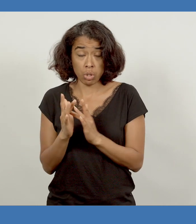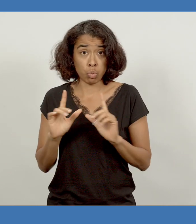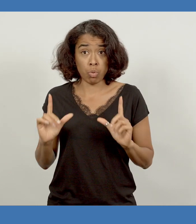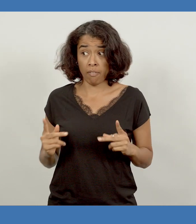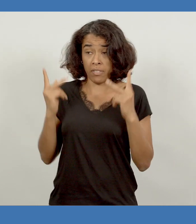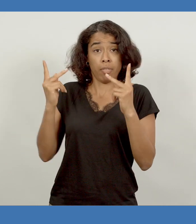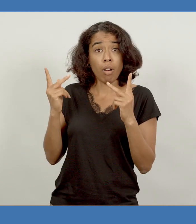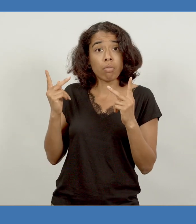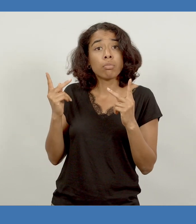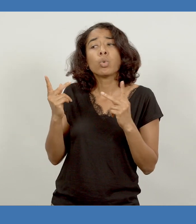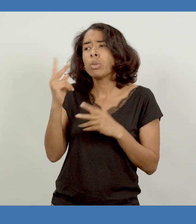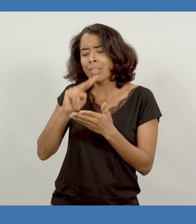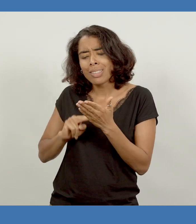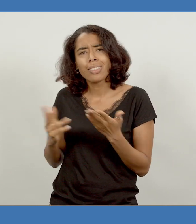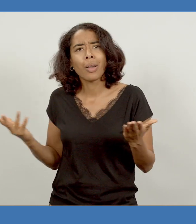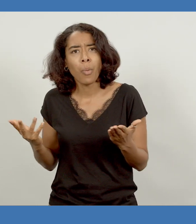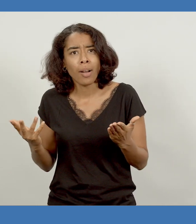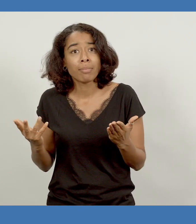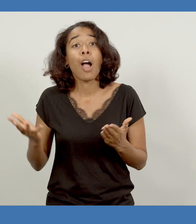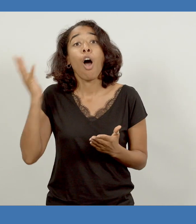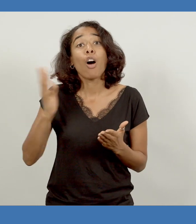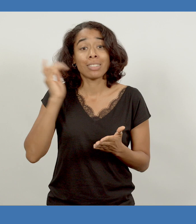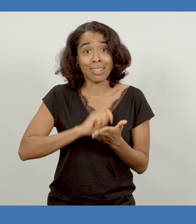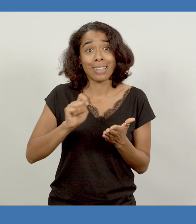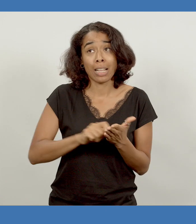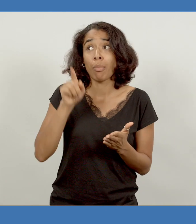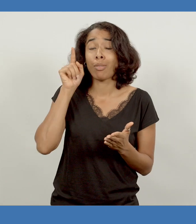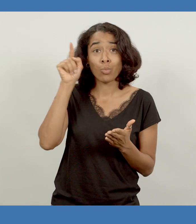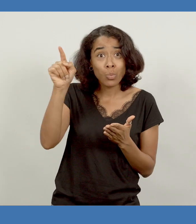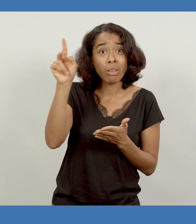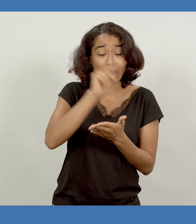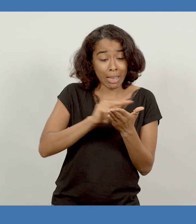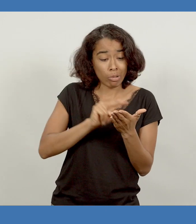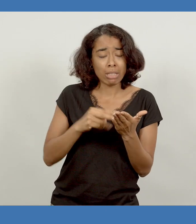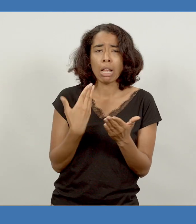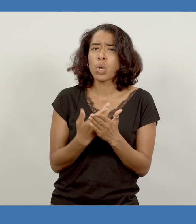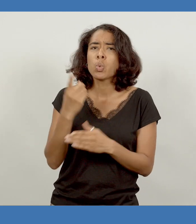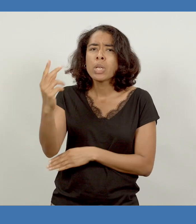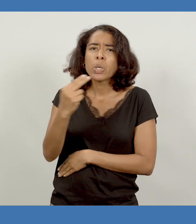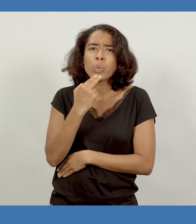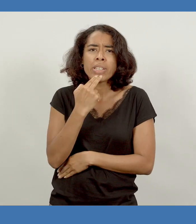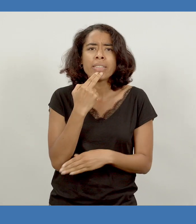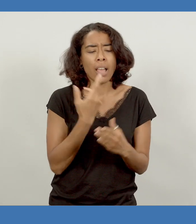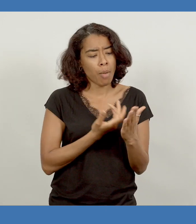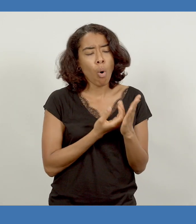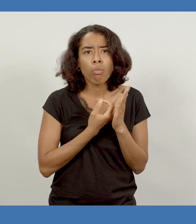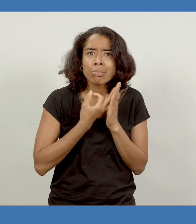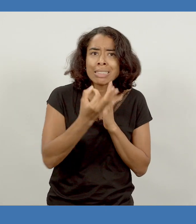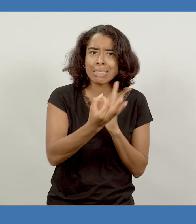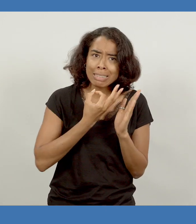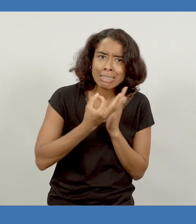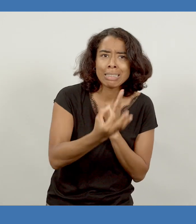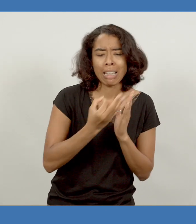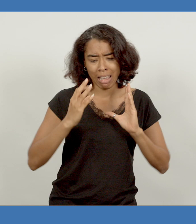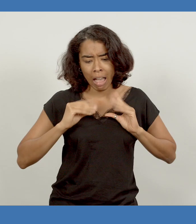Christ. Christ avait dans les mains l'Ancien Testament qu'il utilisait, citait et